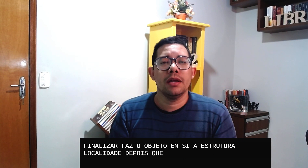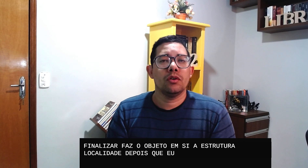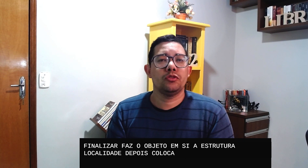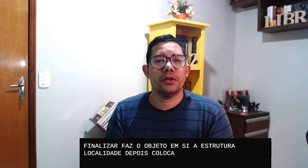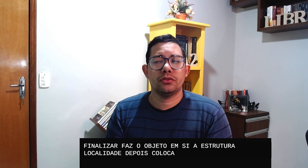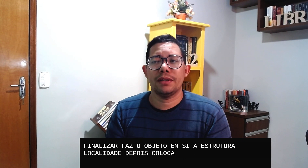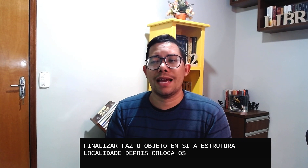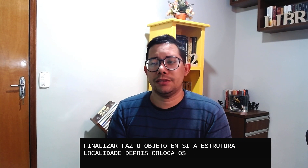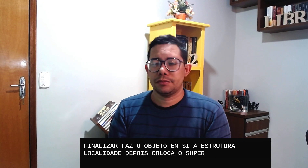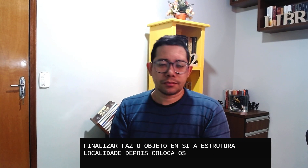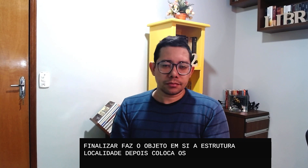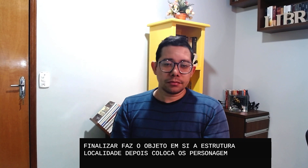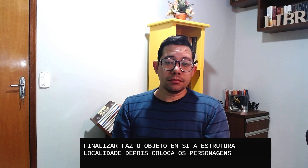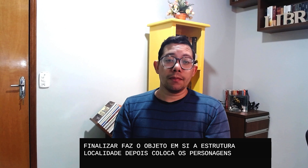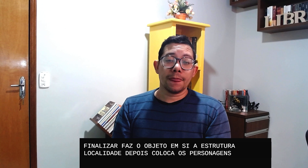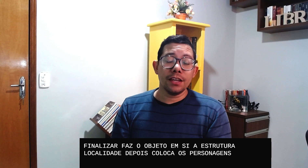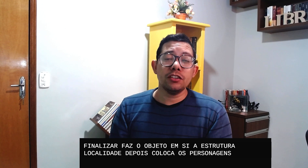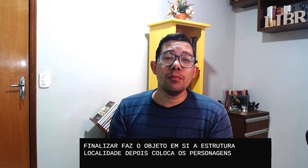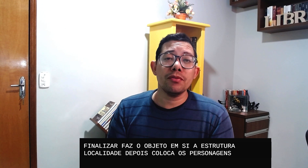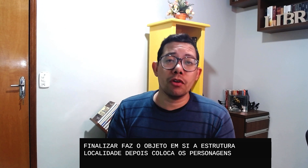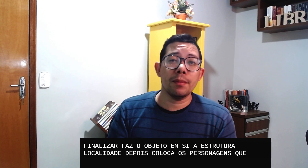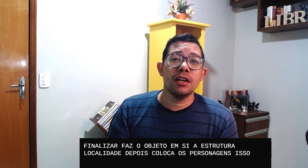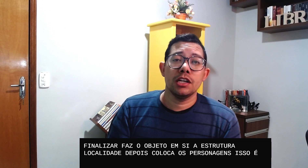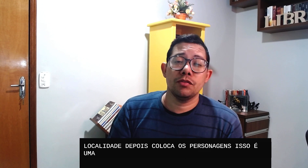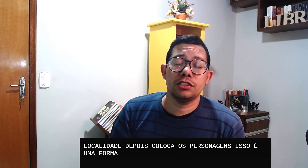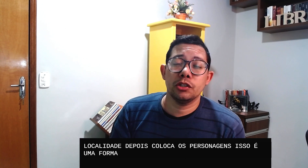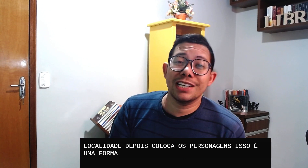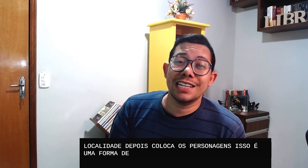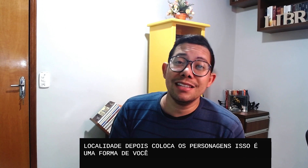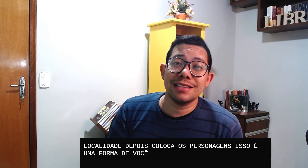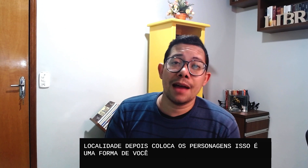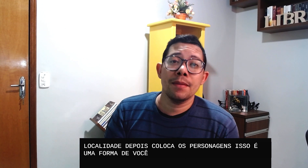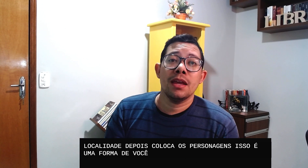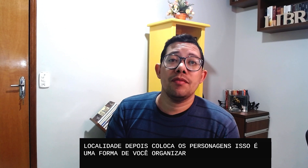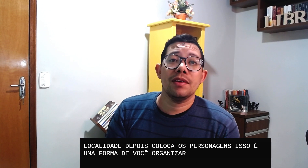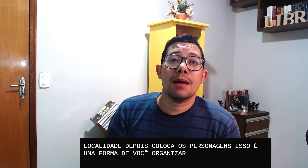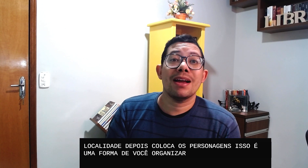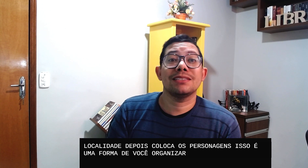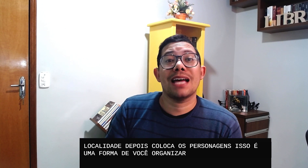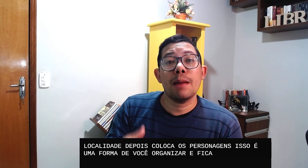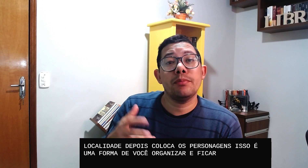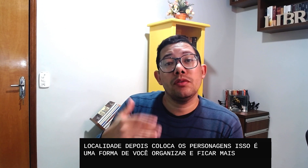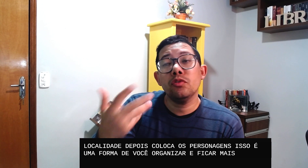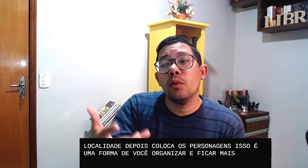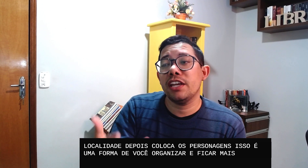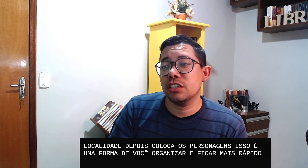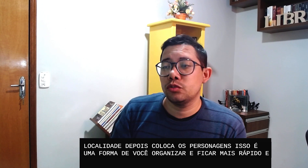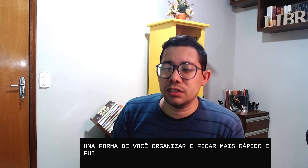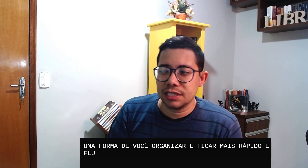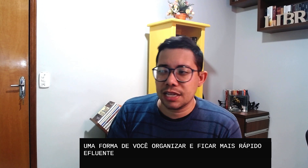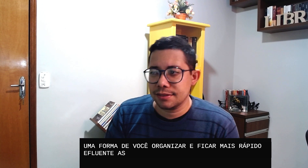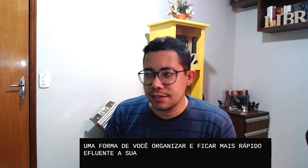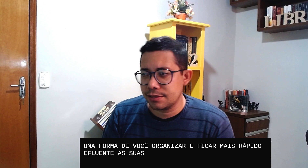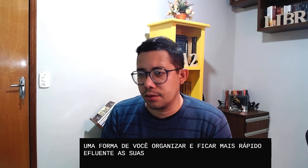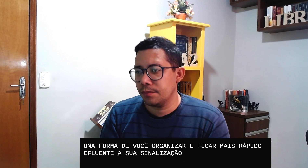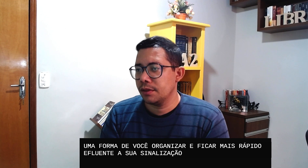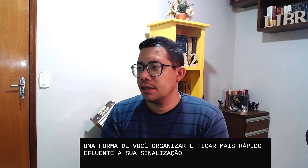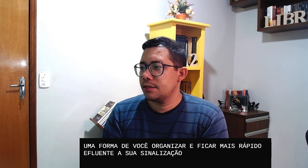os personagens. Isso é uma forma de você organizar e ficar mais rápido e fluente a sua sinalização.